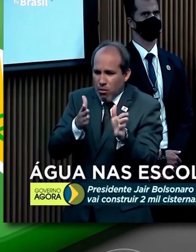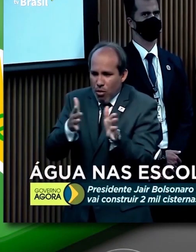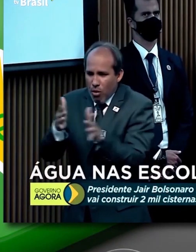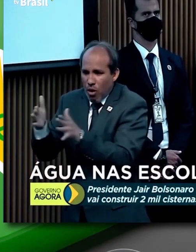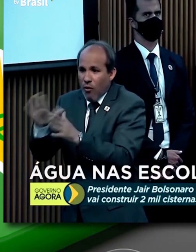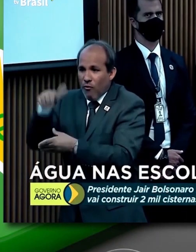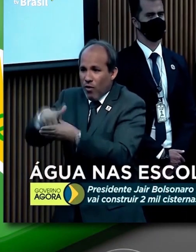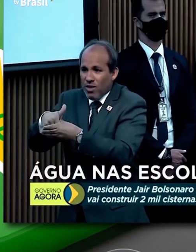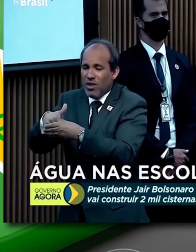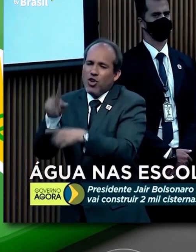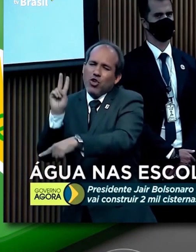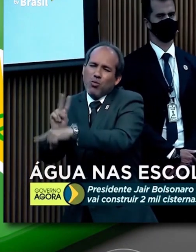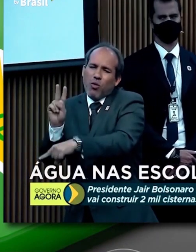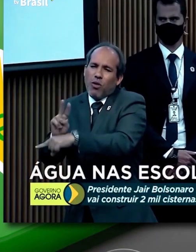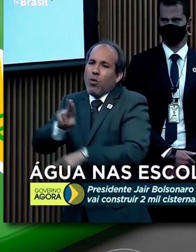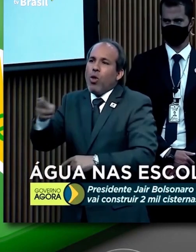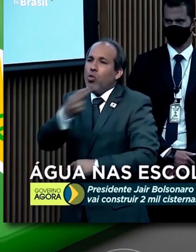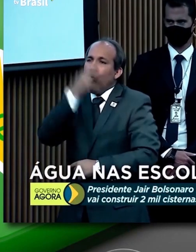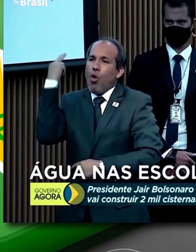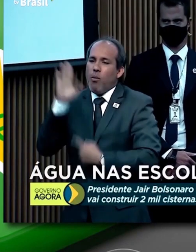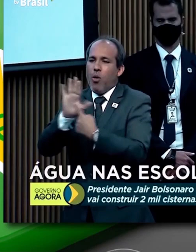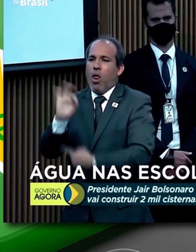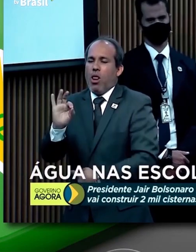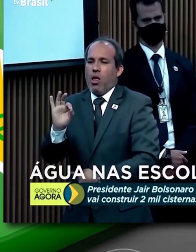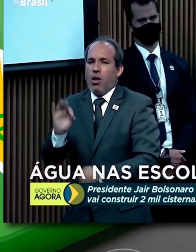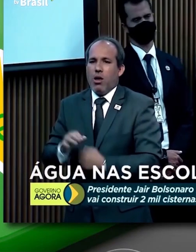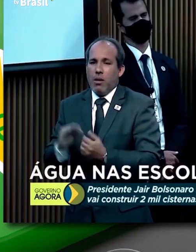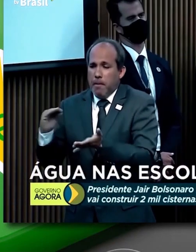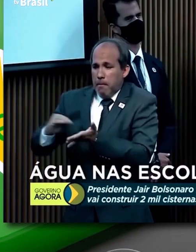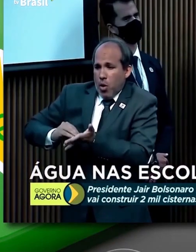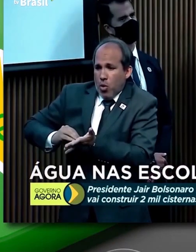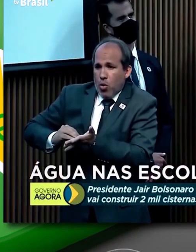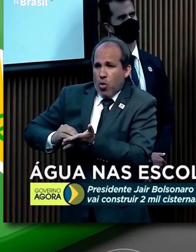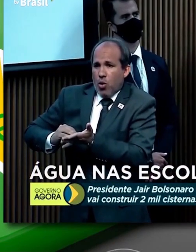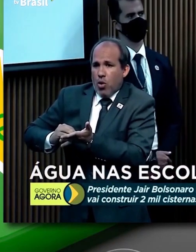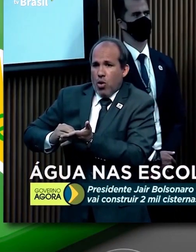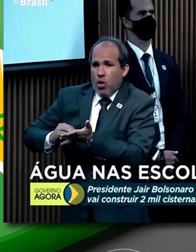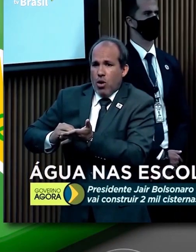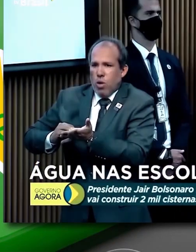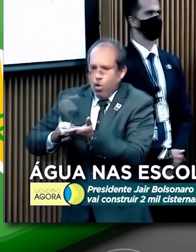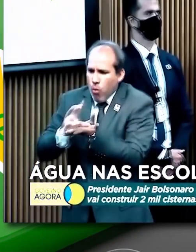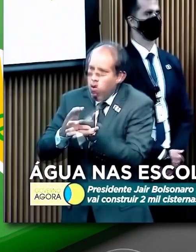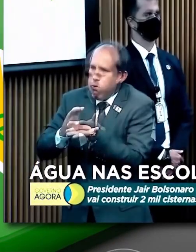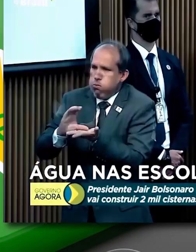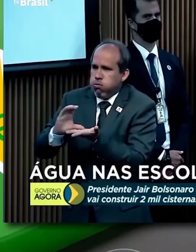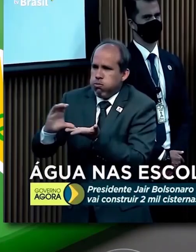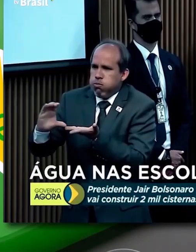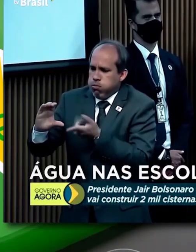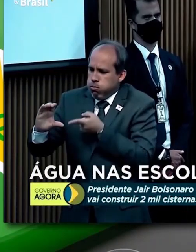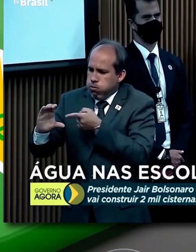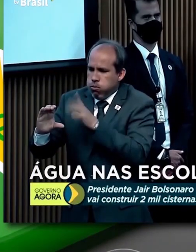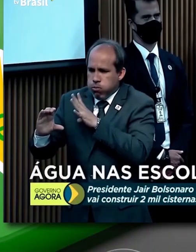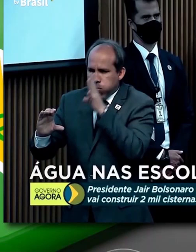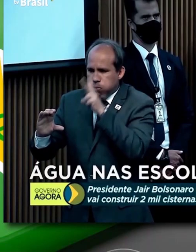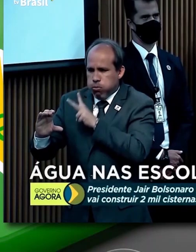fosse simbólica e não nominal e o montante é assustador bom e o